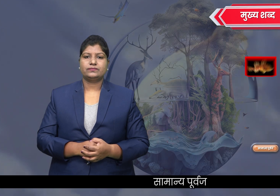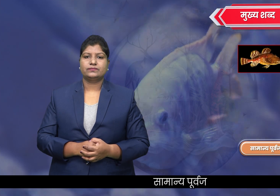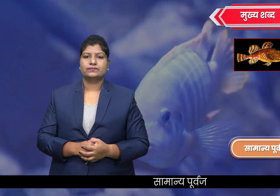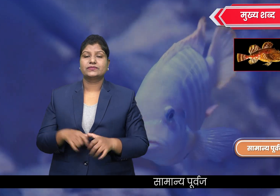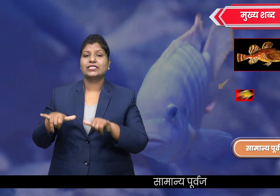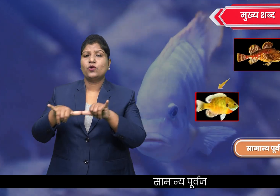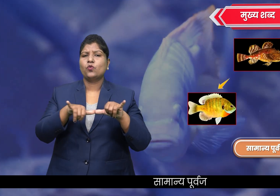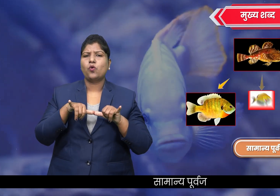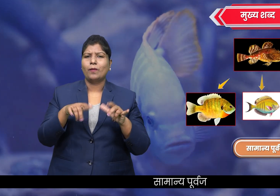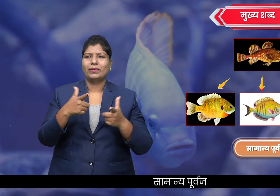सामान्य पूर्वज,